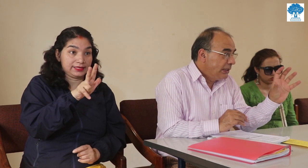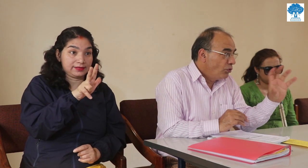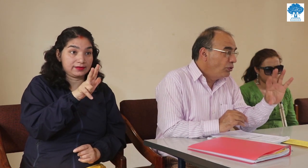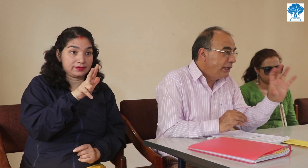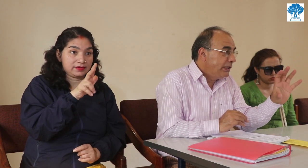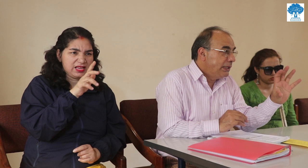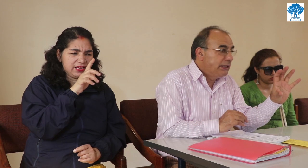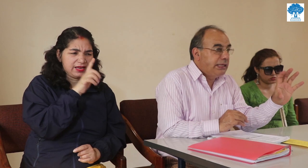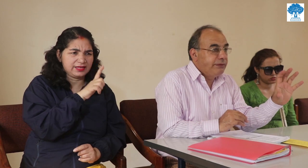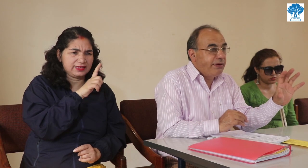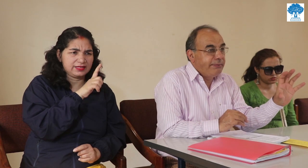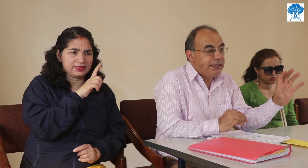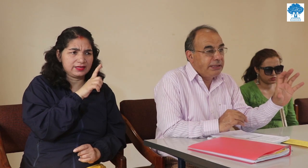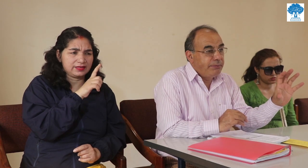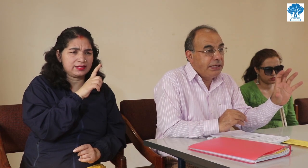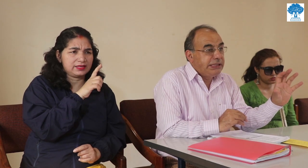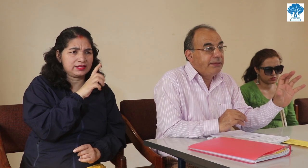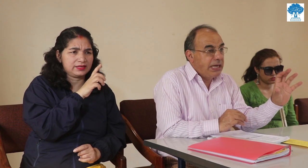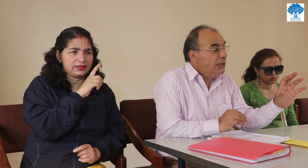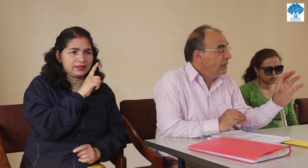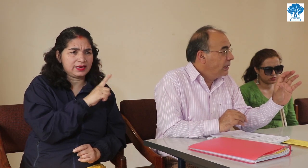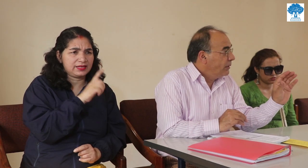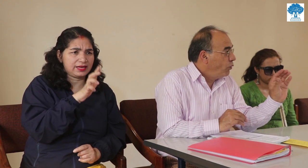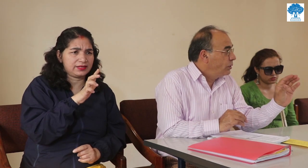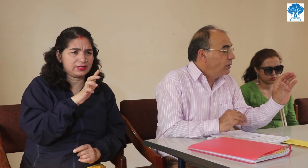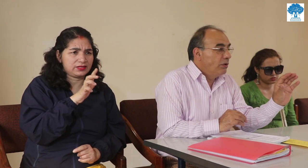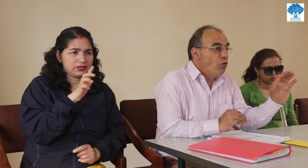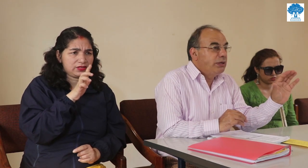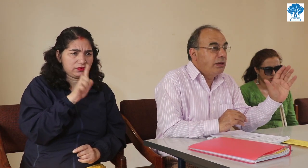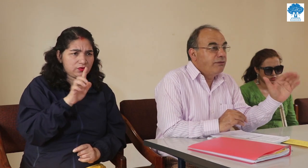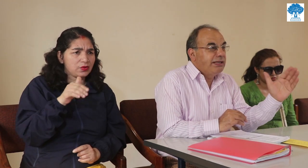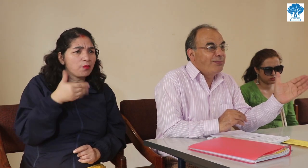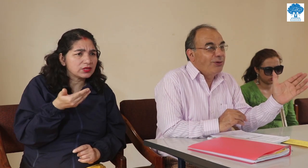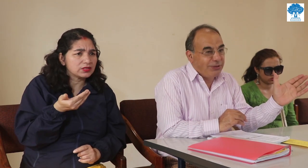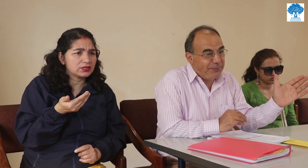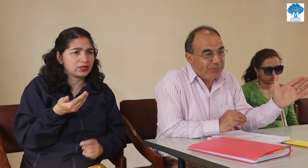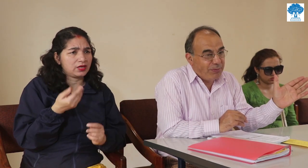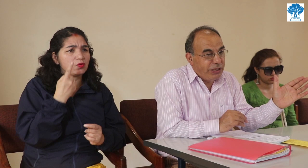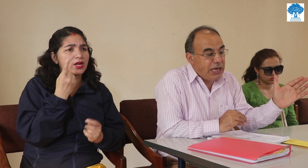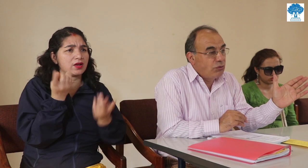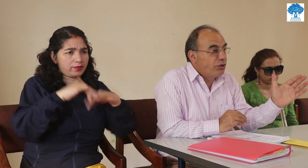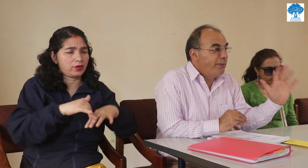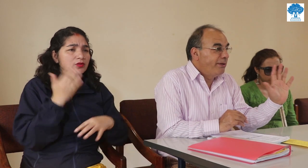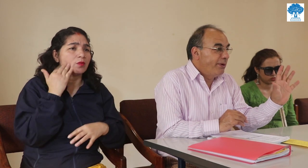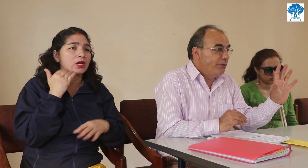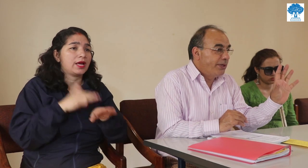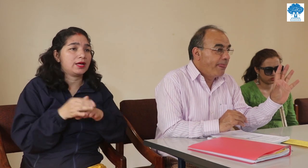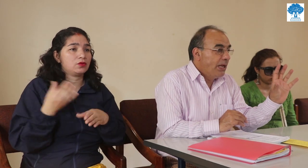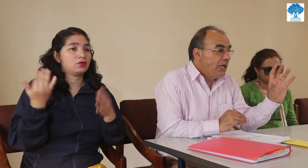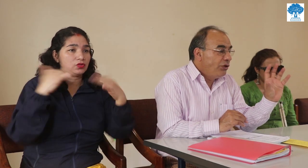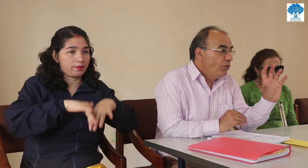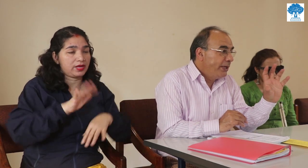पछाडि तुरुन्तै 1995 चाहिँ बेजिङमा फोर्थ वुमन कन्फरेन्स भएको छ महिलाहरूको सम्मेलन